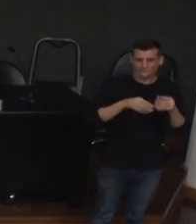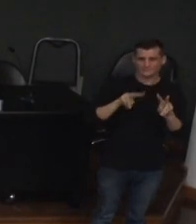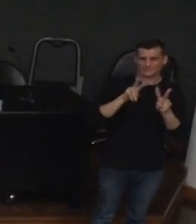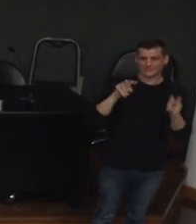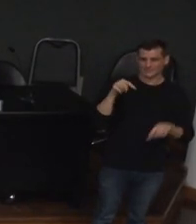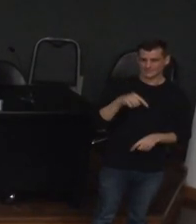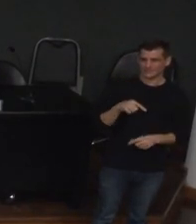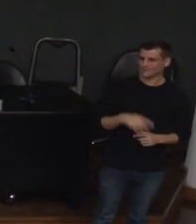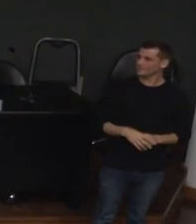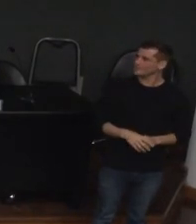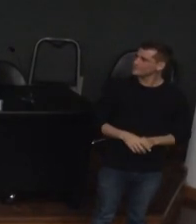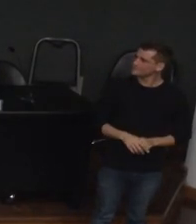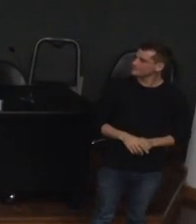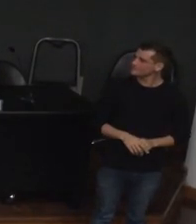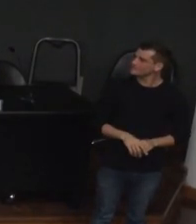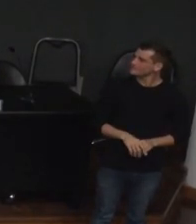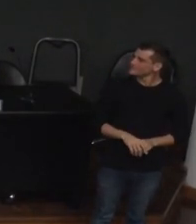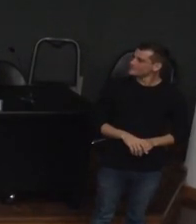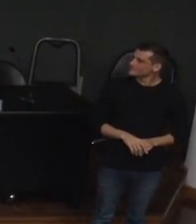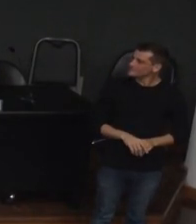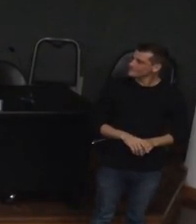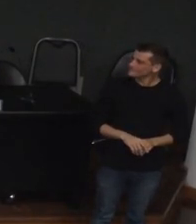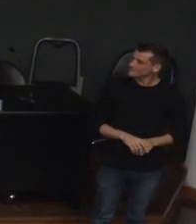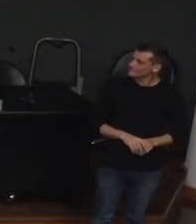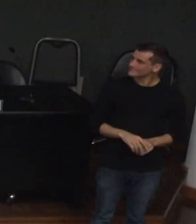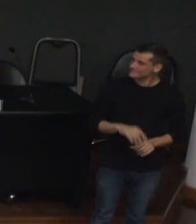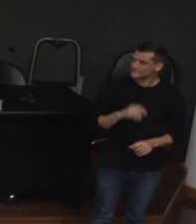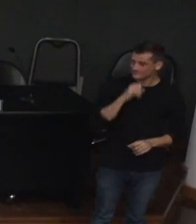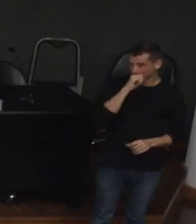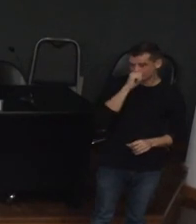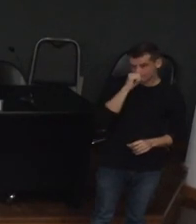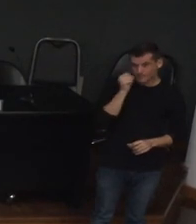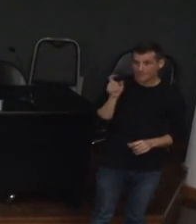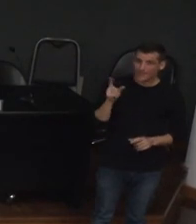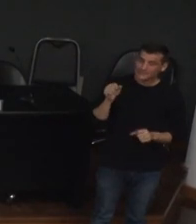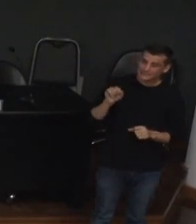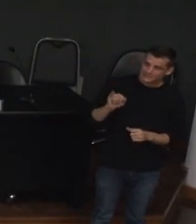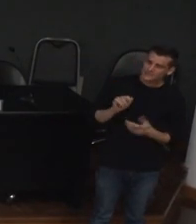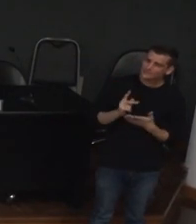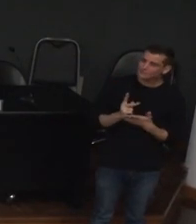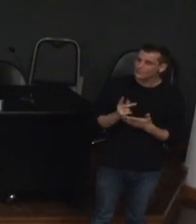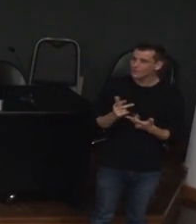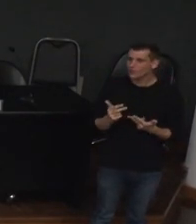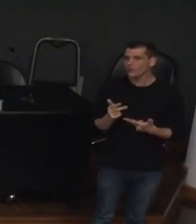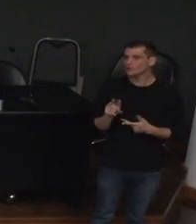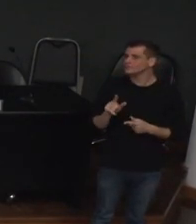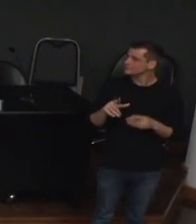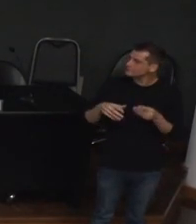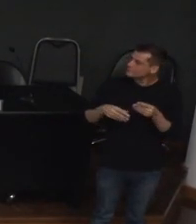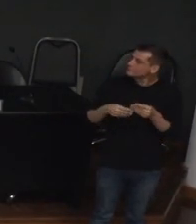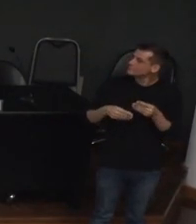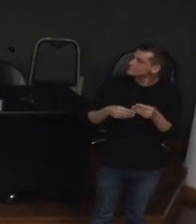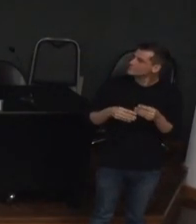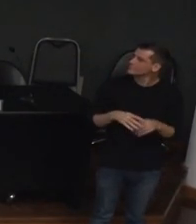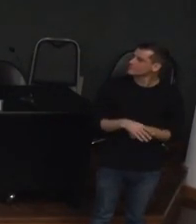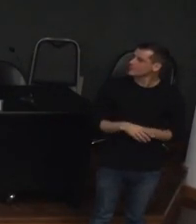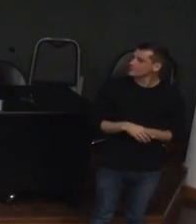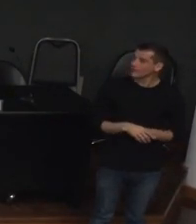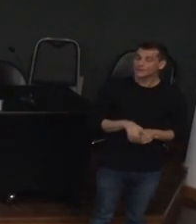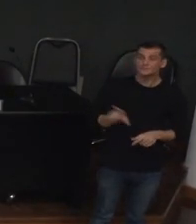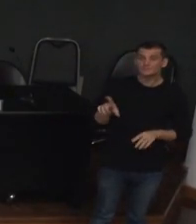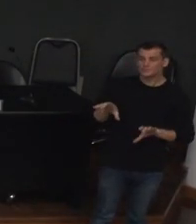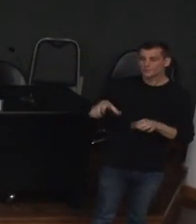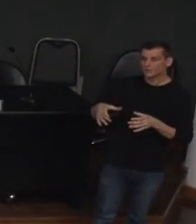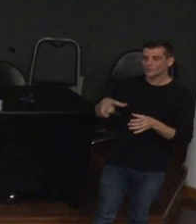ser. Mas como vocês não erram, eu vou só dar uns pitaquinhos. Tá, beleza. Então, gente, meu grupo é composto por mim,